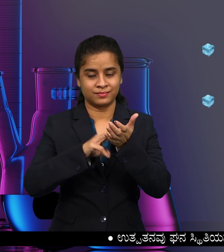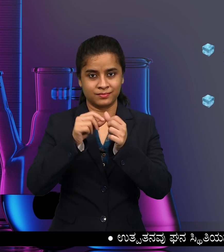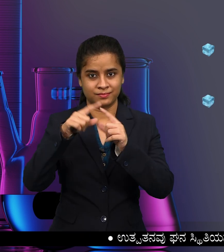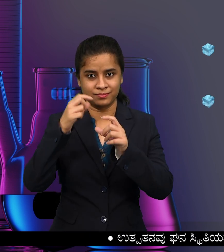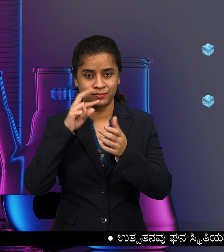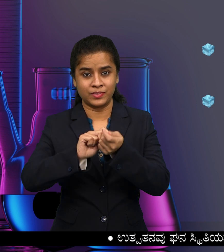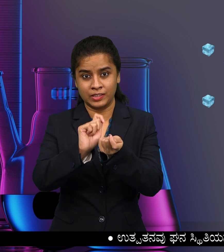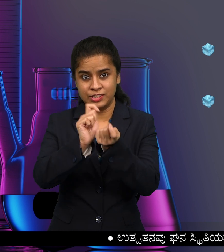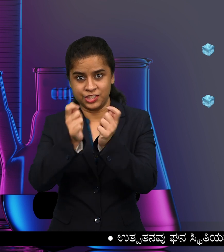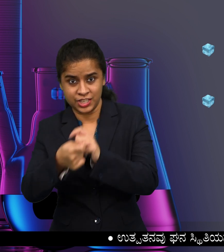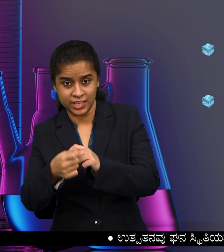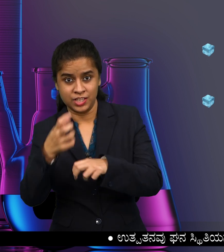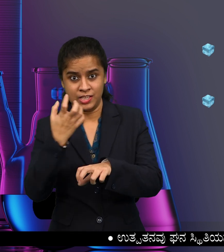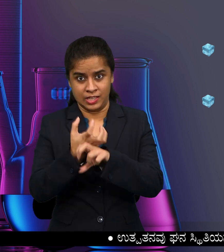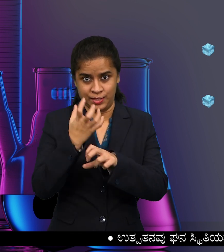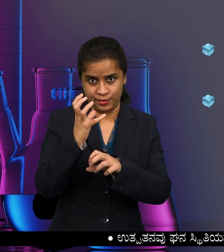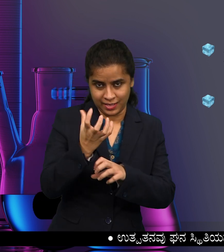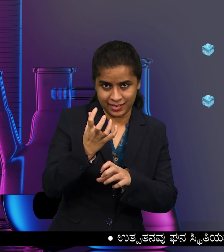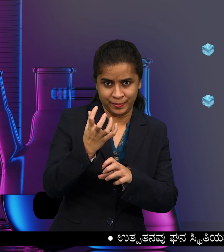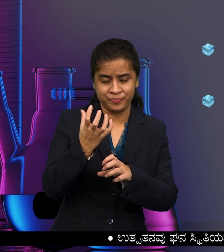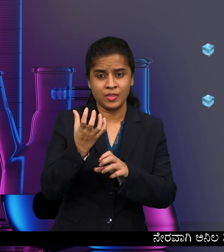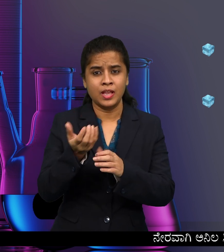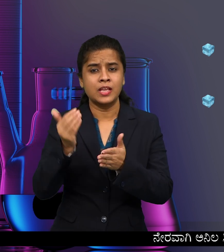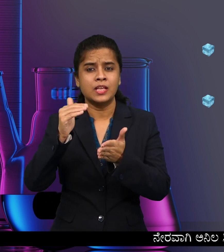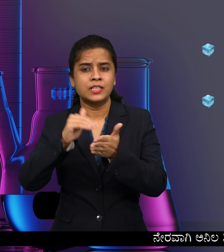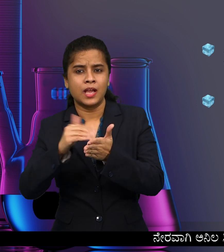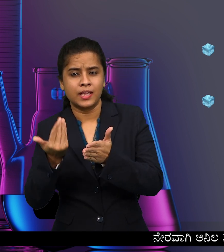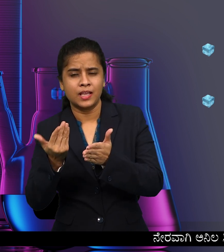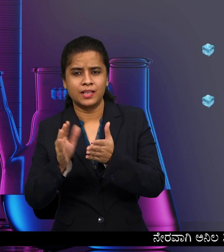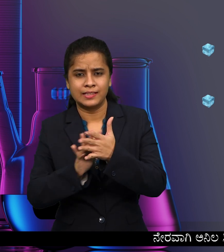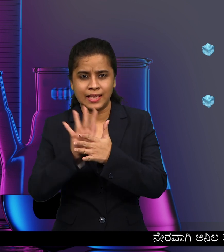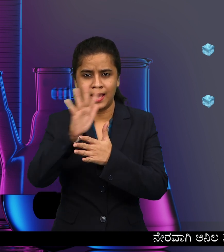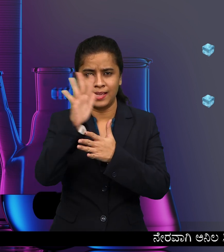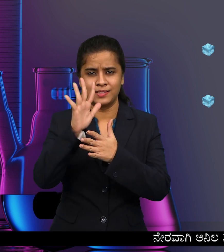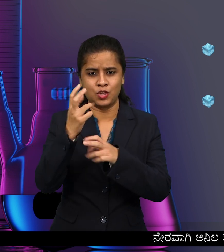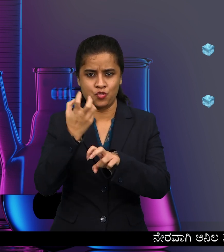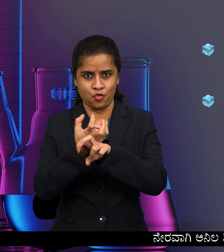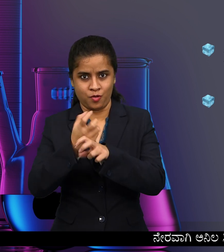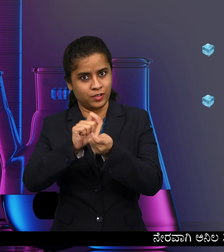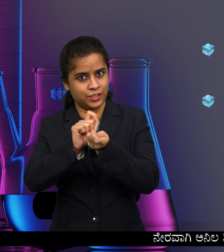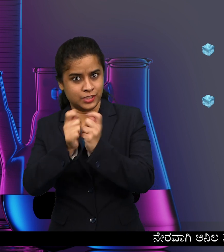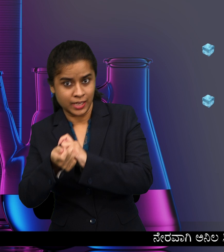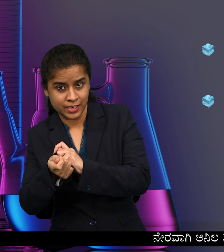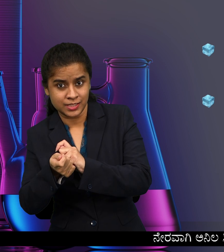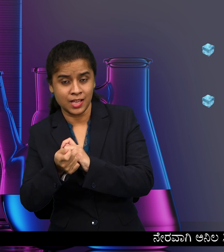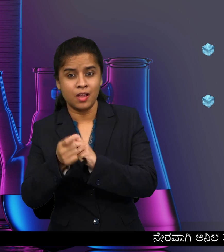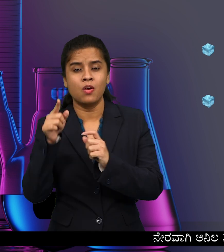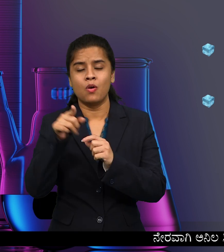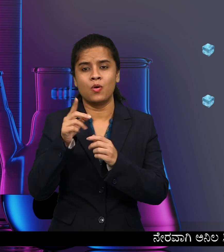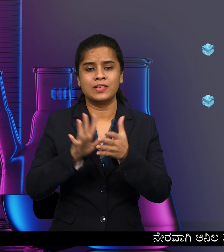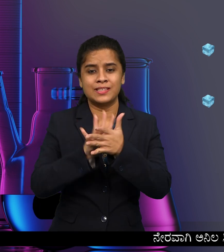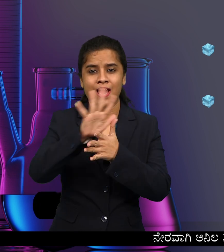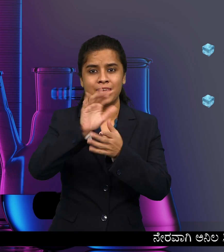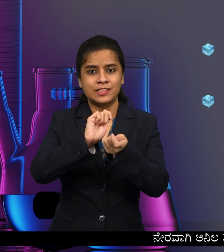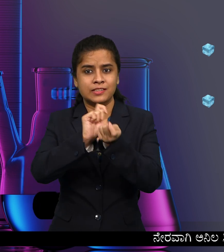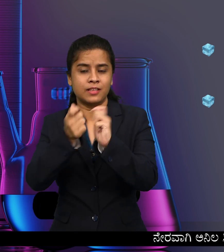ಉತ್ಪತನವು ಘನ ಸ್ಥಿತಿಯನ್ನು ದ್ರವ ಸ್ಥಿತಿಯ ಮೂಲಕ ಹೋಗದೆ ನೇರವಾಗಿ ಅನಿಲ ಸ್ಥಿತಿಗೆ ಬದಲಾಯಿಸುವುದು.